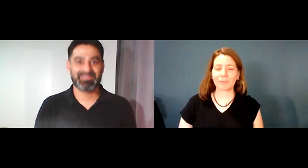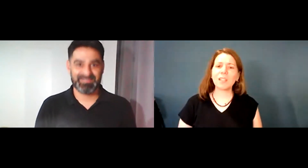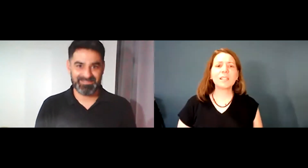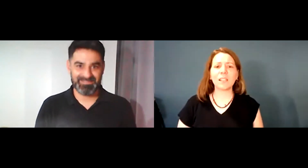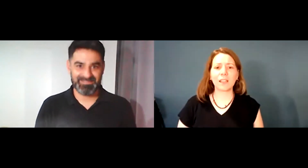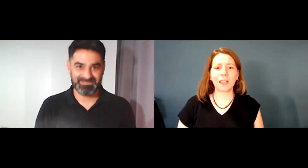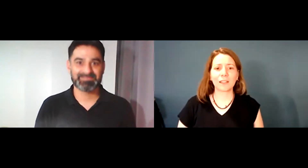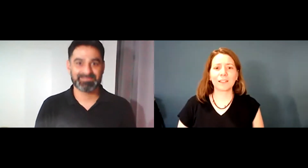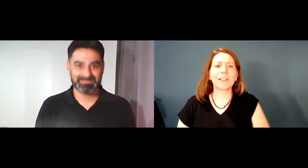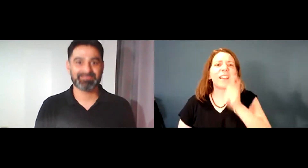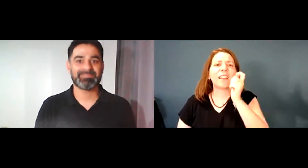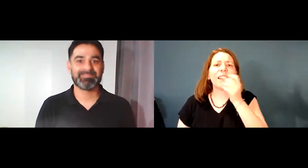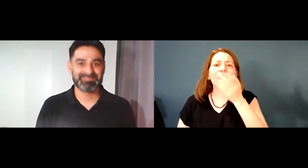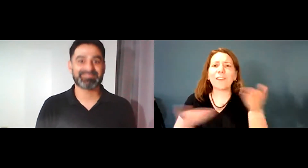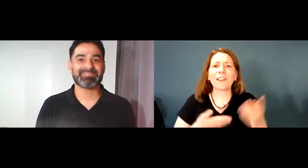¿Quién sigue? ¿Seña personal es así?